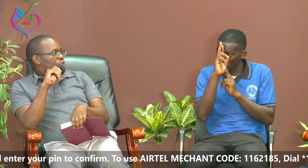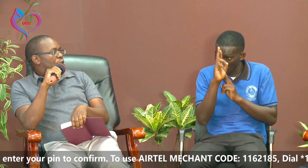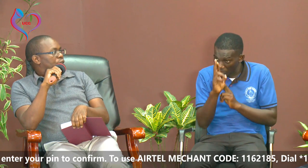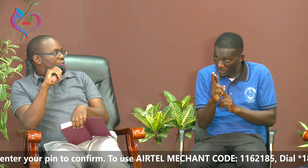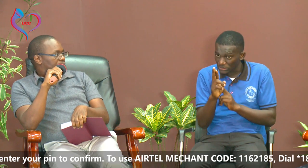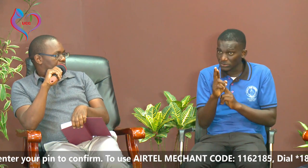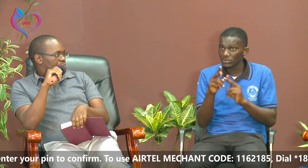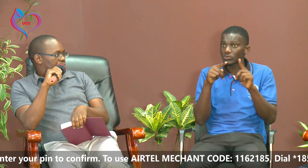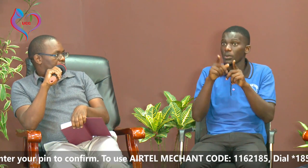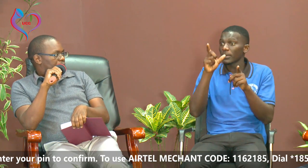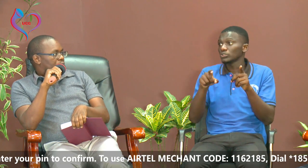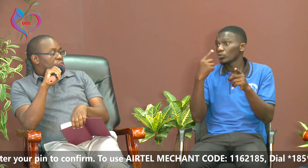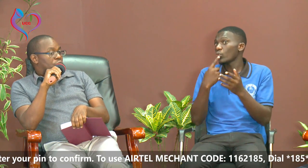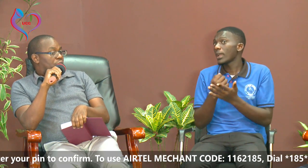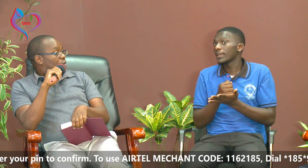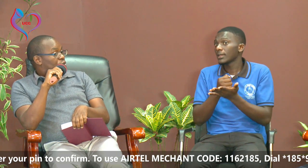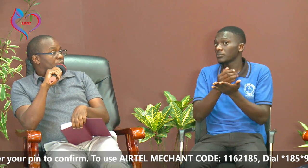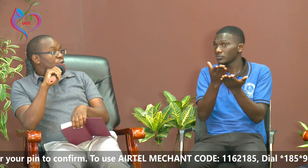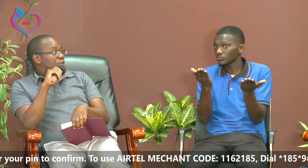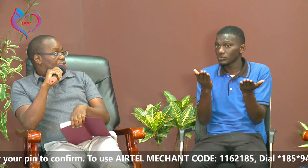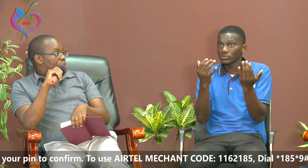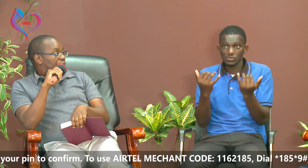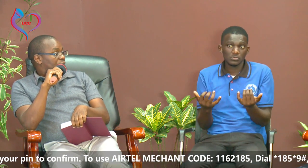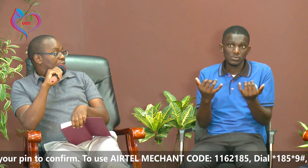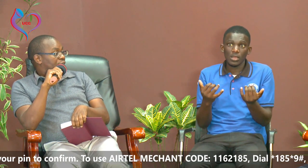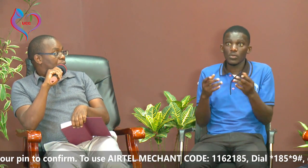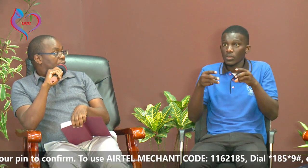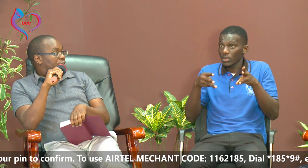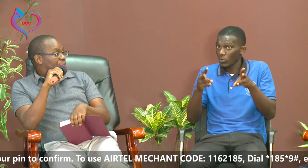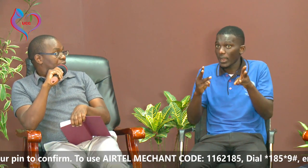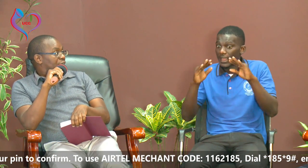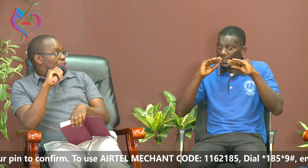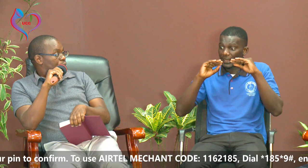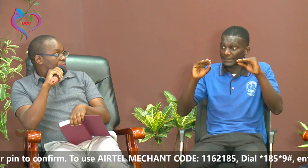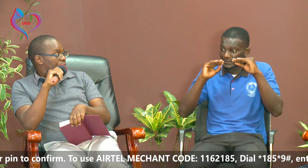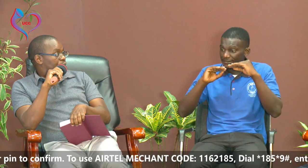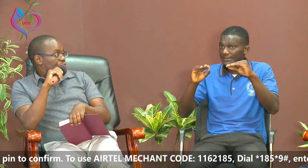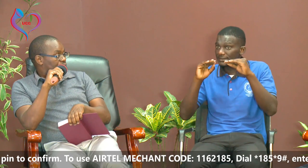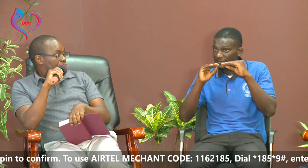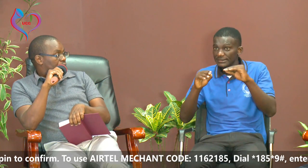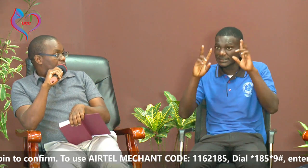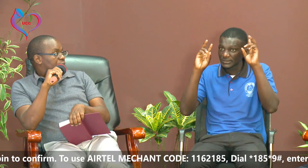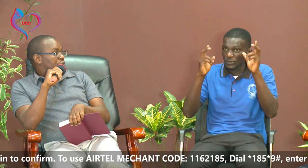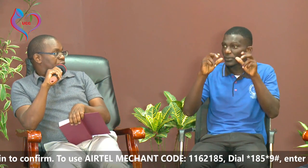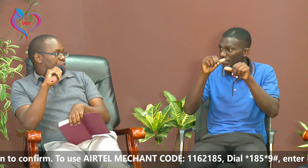muntu akutaasizza. So ensomesa gy'owulira nsomesa nti I can come with themes nga zigoberegana bulungi. Mbasa azifunye